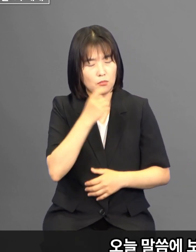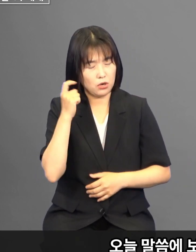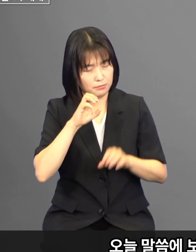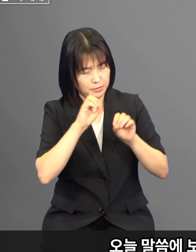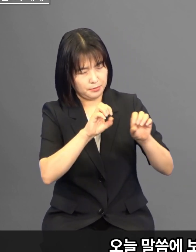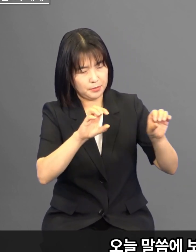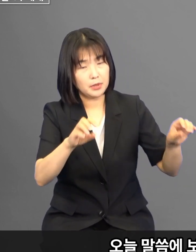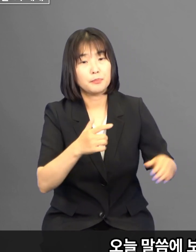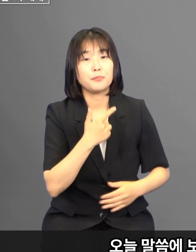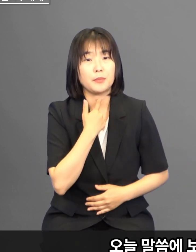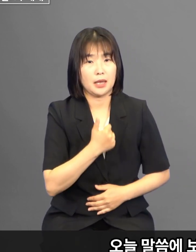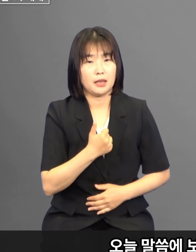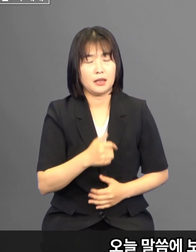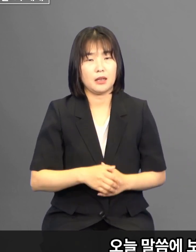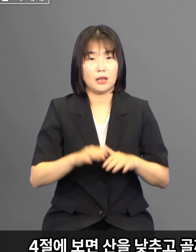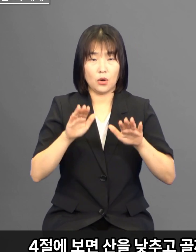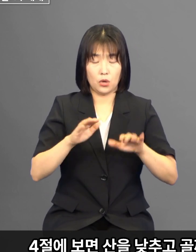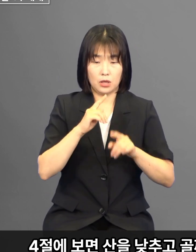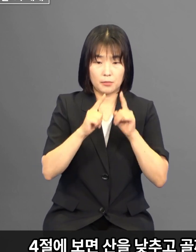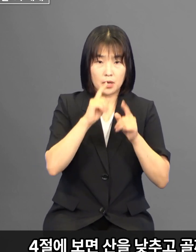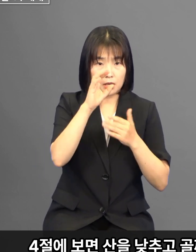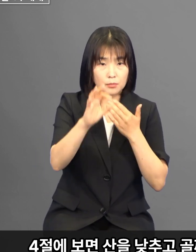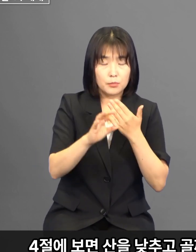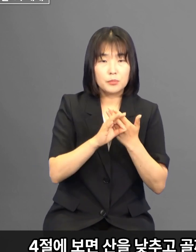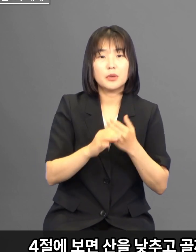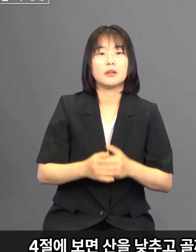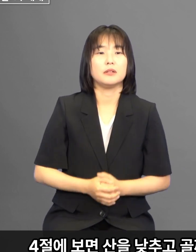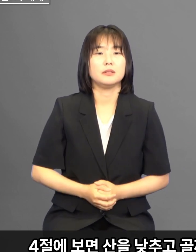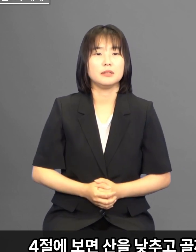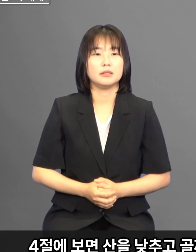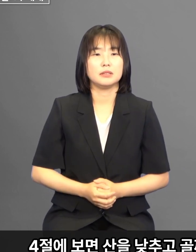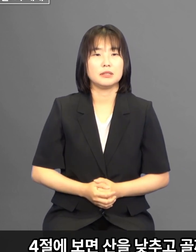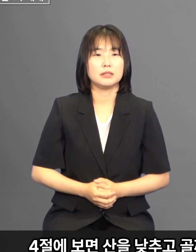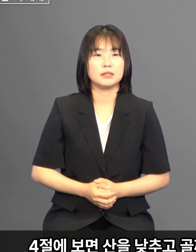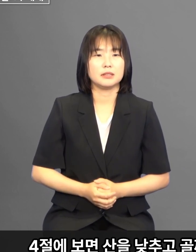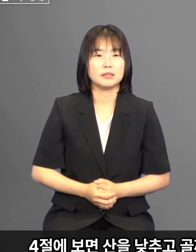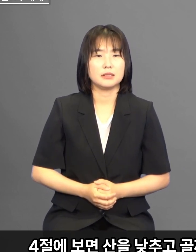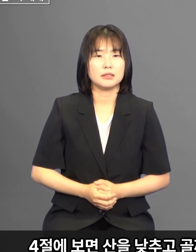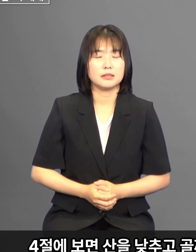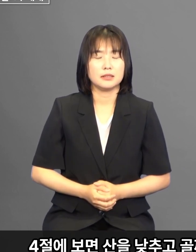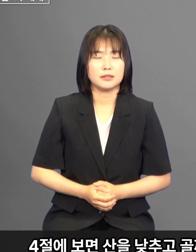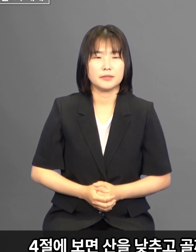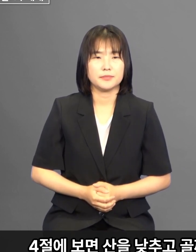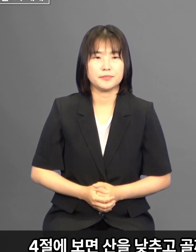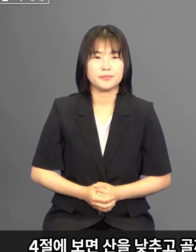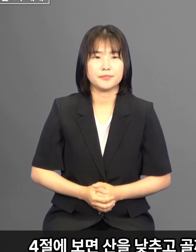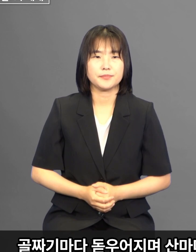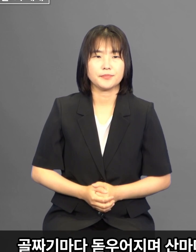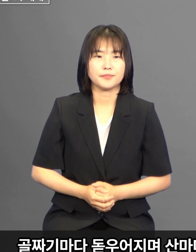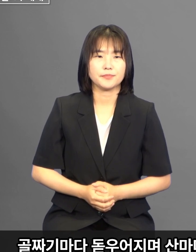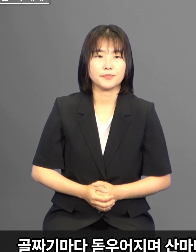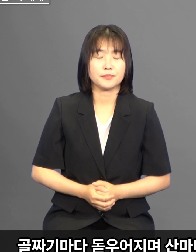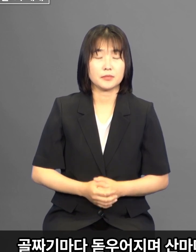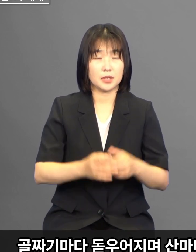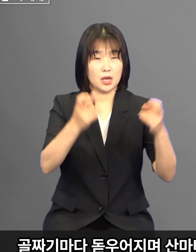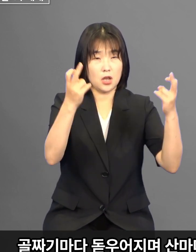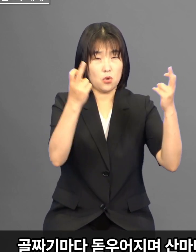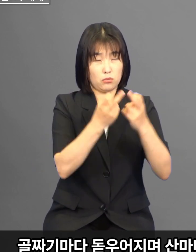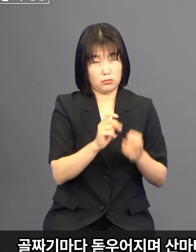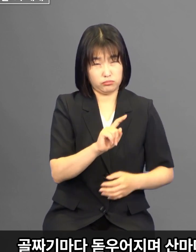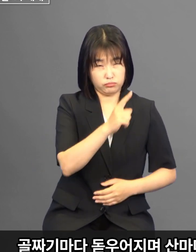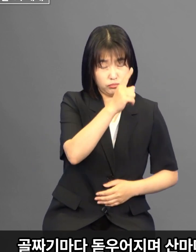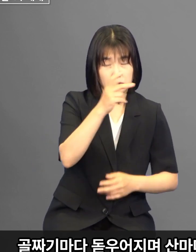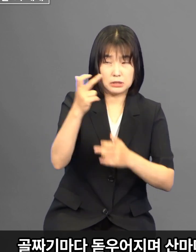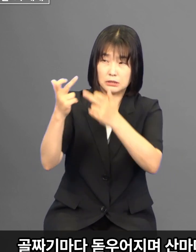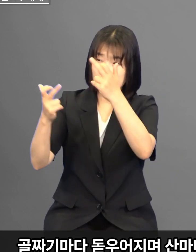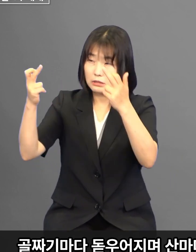말씀에 보면 이제 이런 구절이 나옵니다. 4절에 보면 이제 산을 낮추고 골짜기를 메워라, 이런 표현이 나오거든요. 골짜기마다 도두어지며